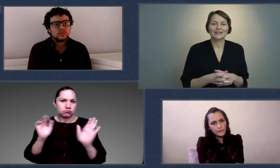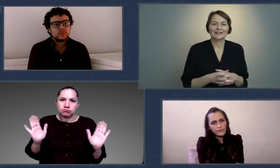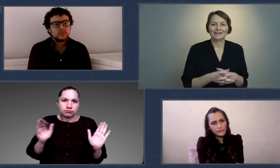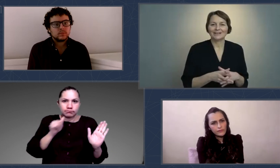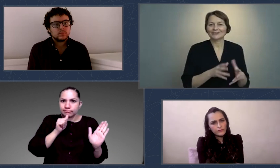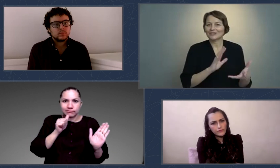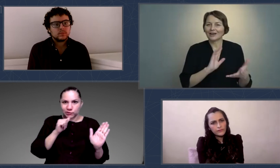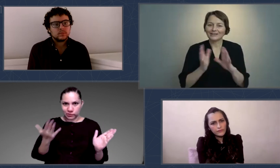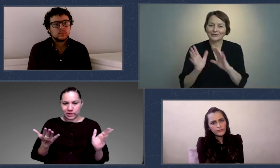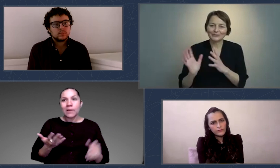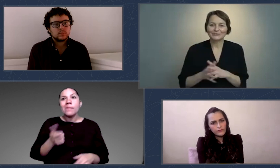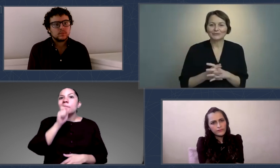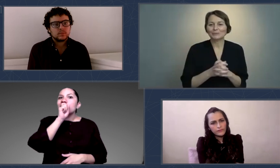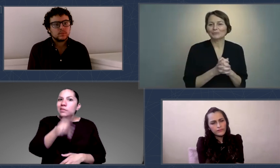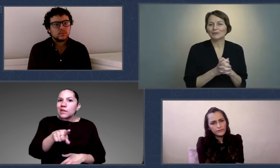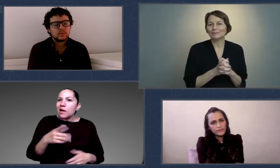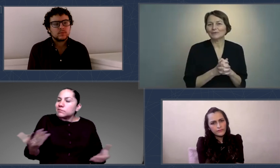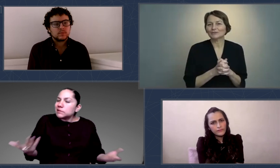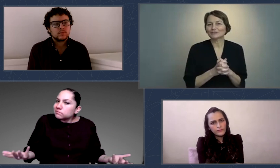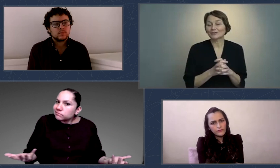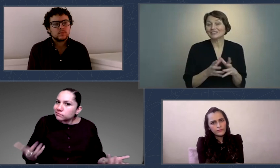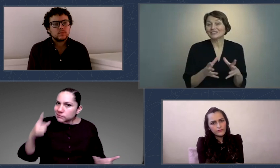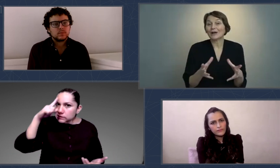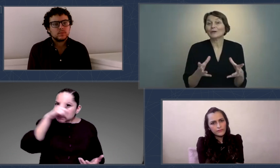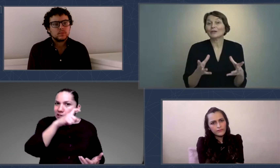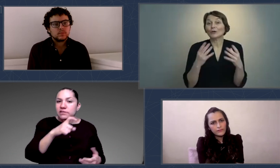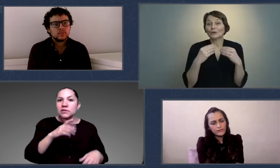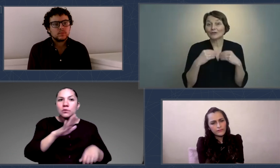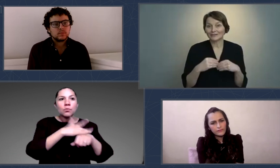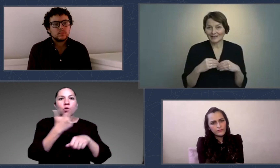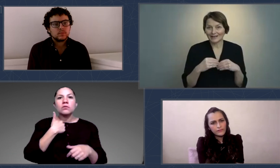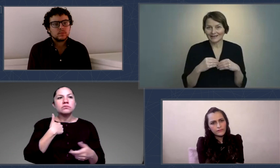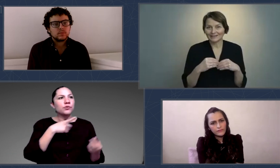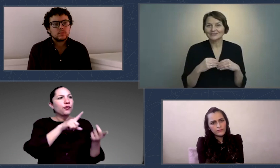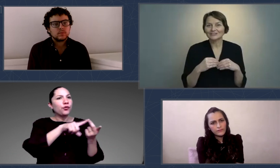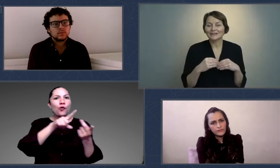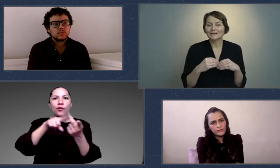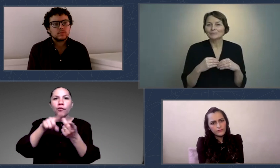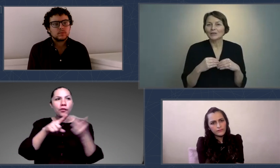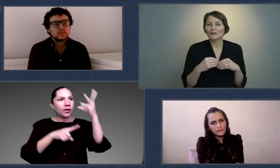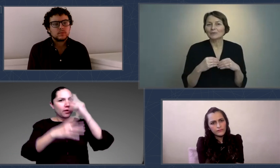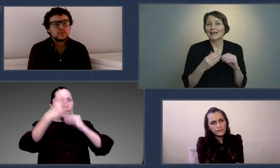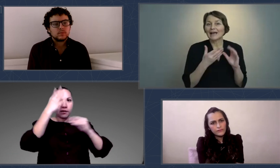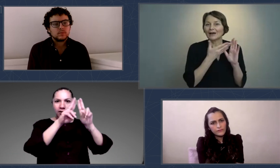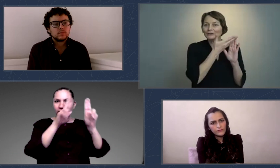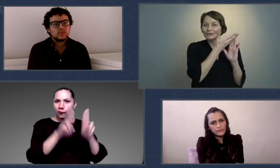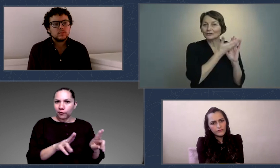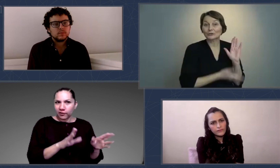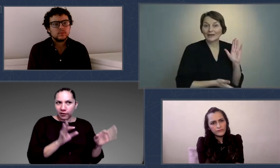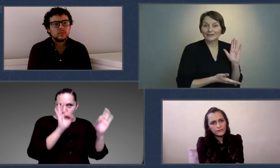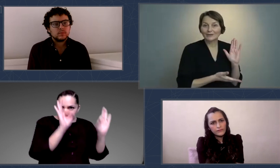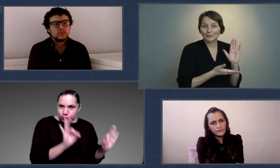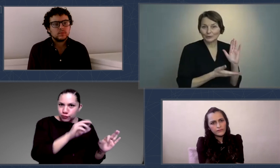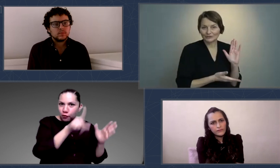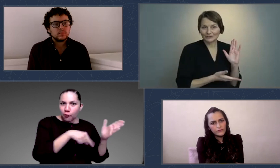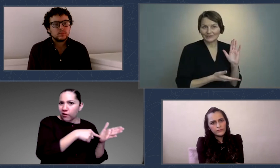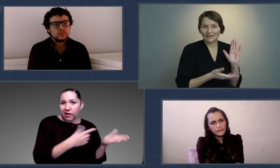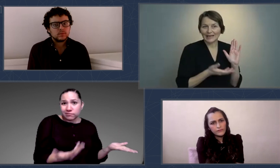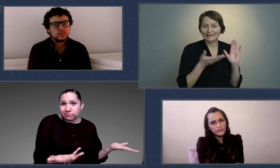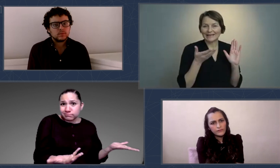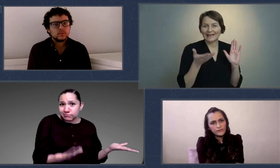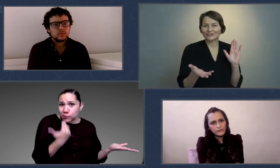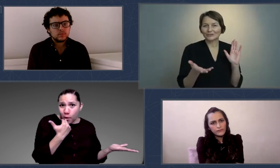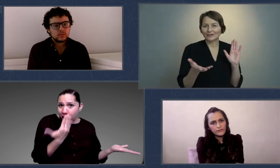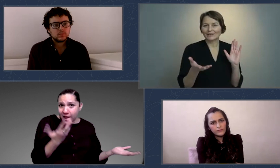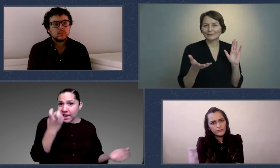intérprete de señas internacionales. No hay. Nosotros aprendemos a través de conocer a otros,